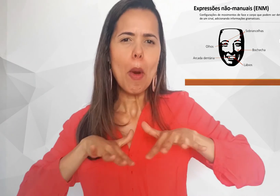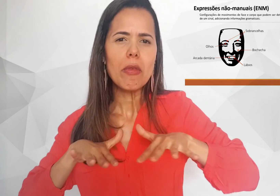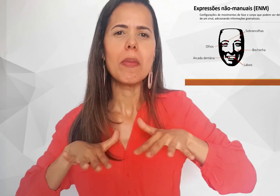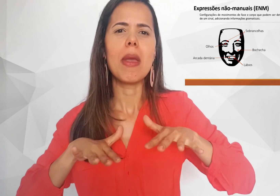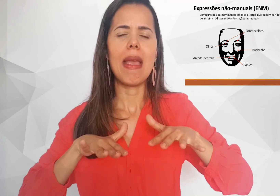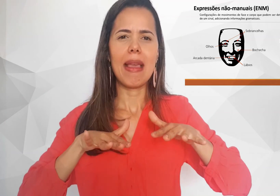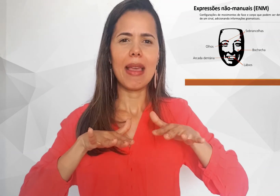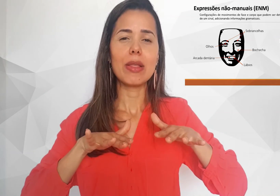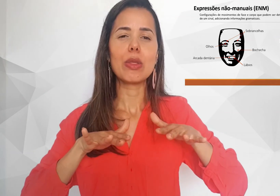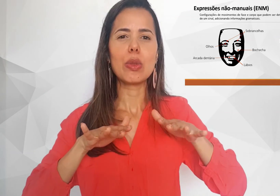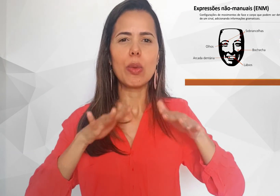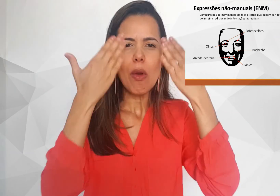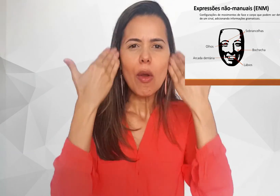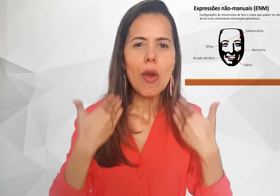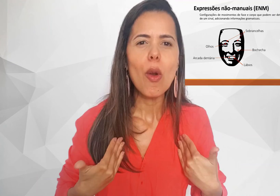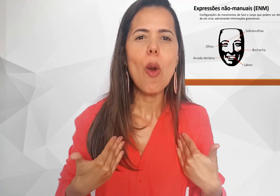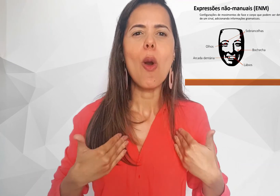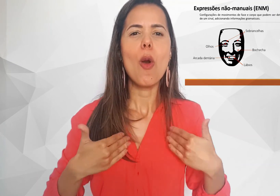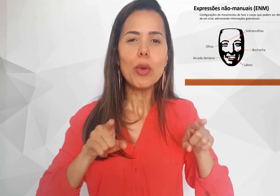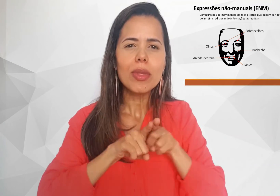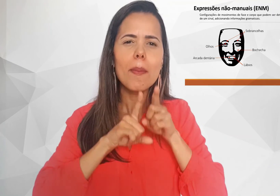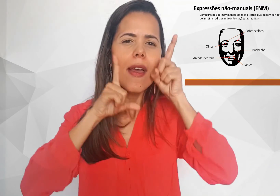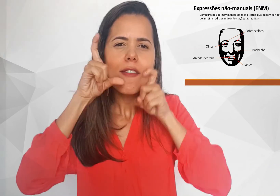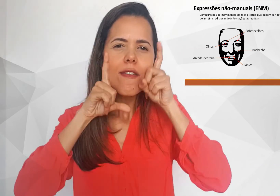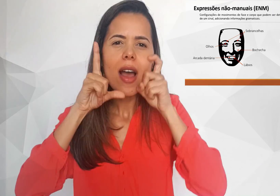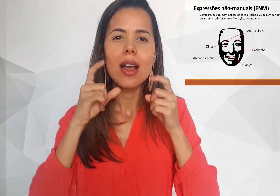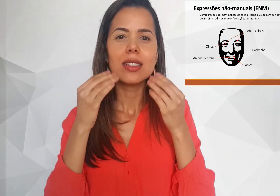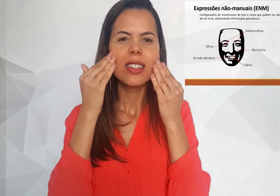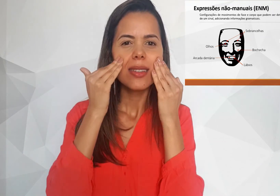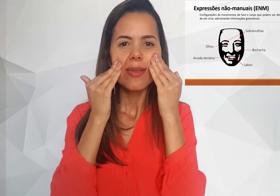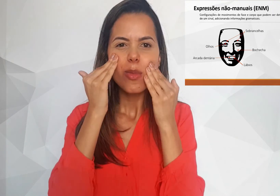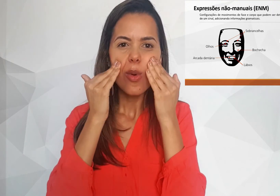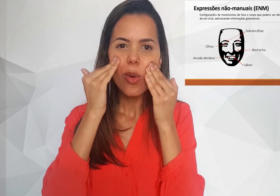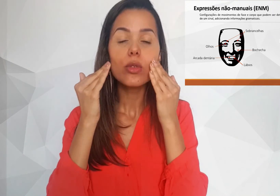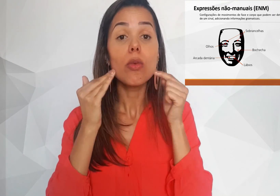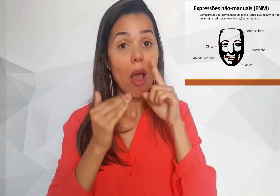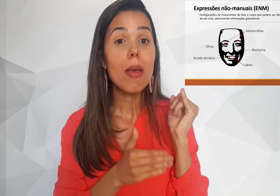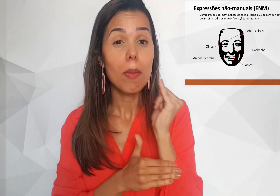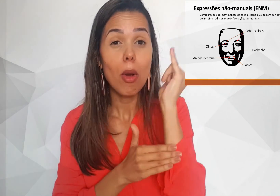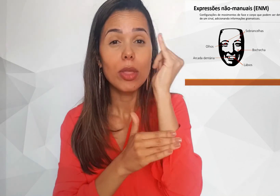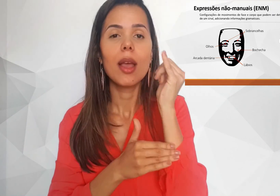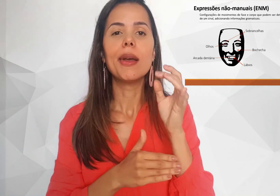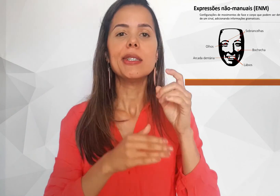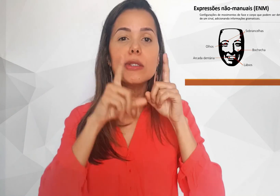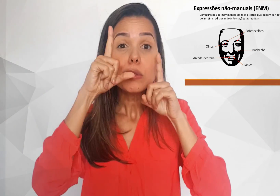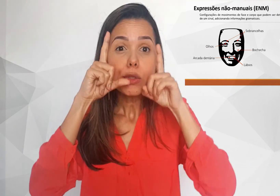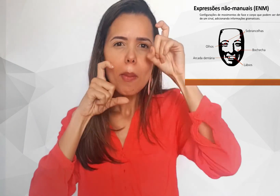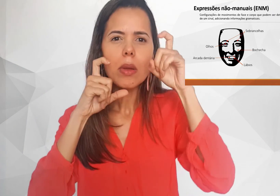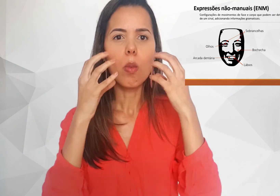movimentos relacionados à face e ao corpo. Então, na face eu tenho alguns movimentos do músculo, de músculos da face, tá?